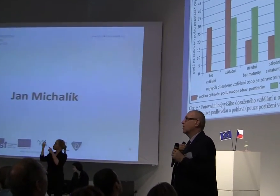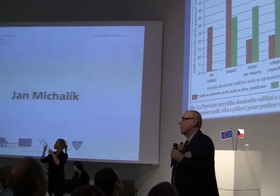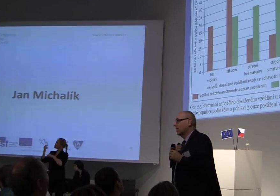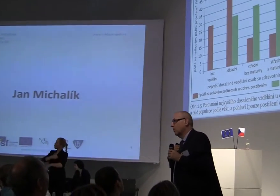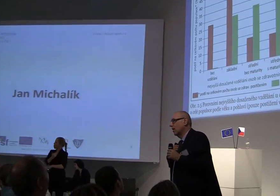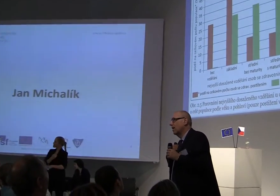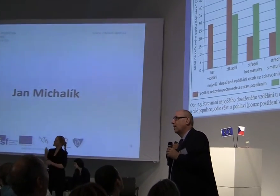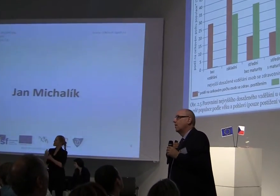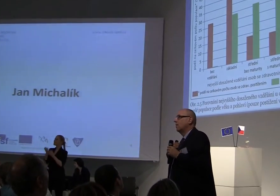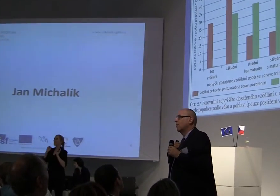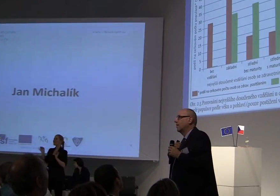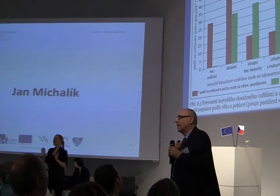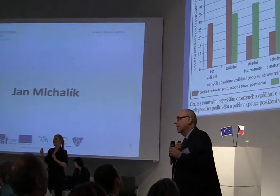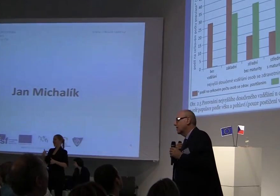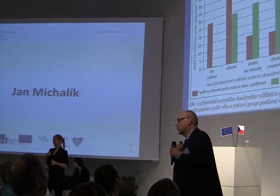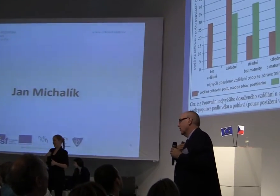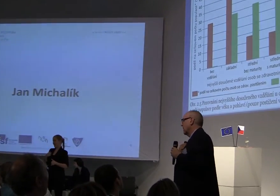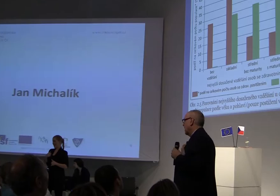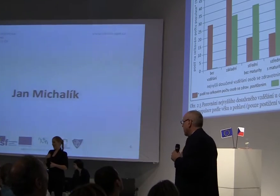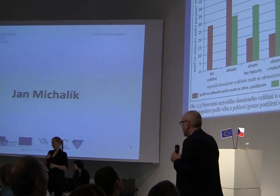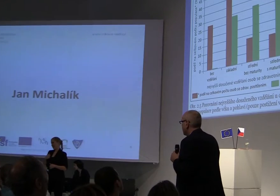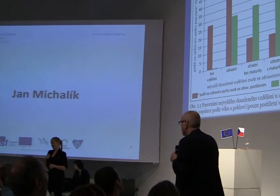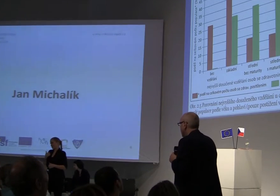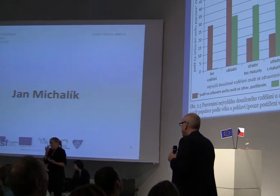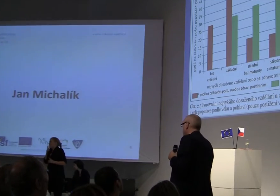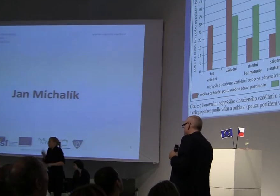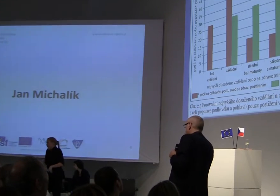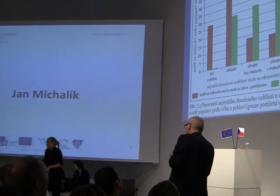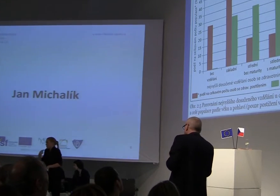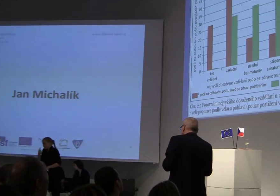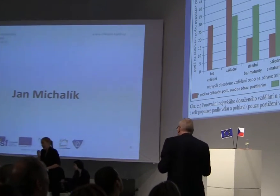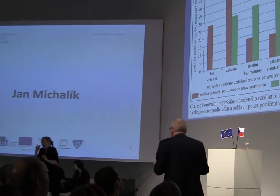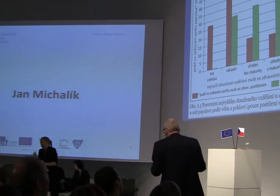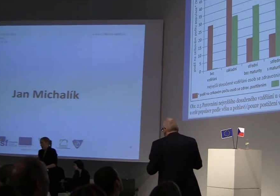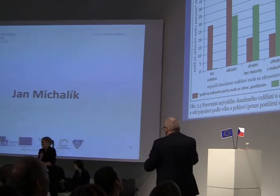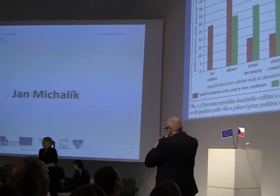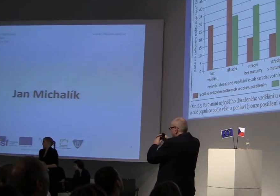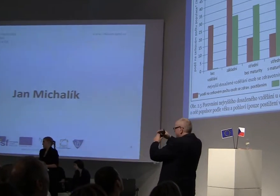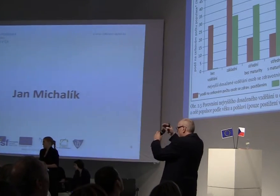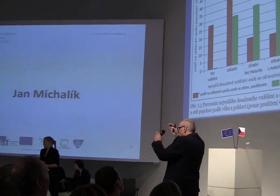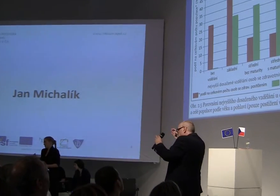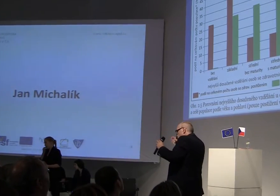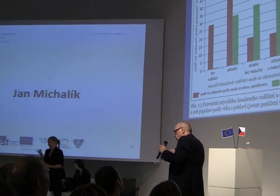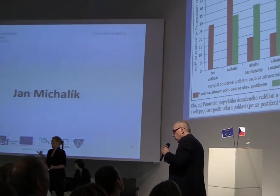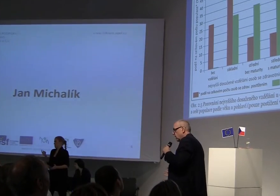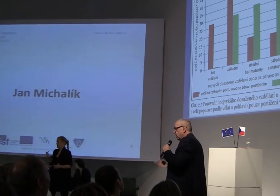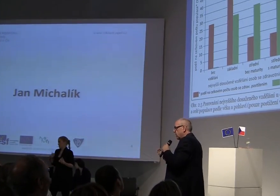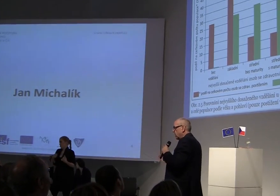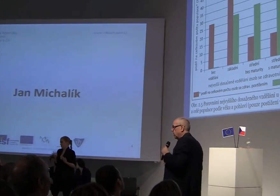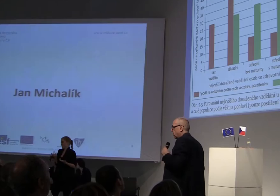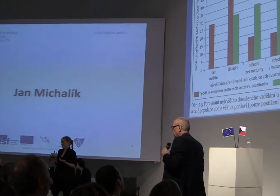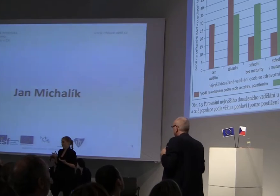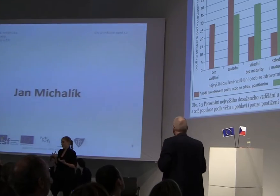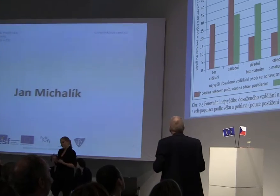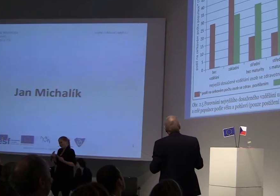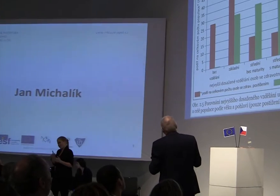říkat, jestli je to pravda nebo ne. Není asi člověk jeden, který by si mohl dovolit vyslovit nějaký soud o celku tak různorodém a